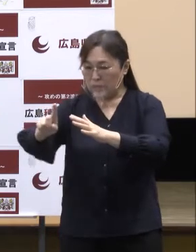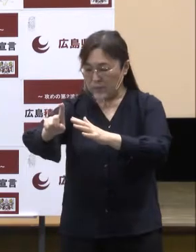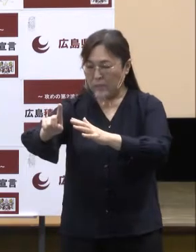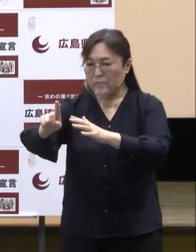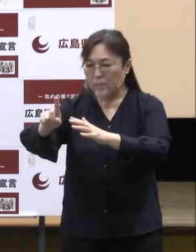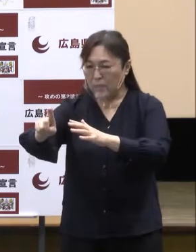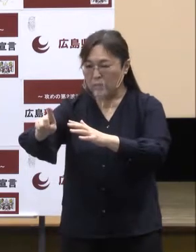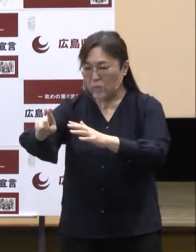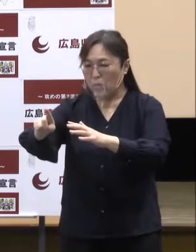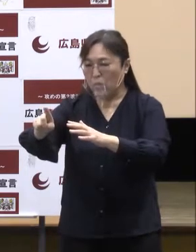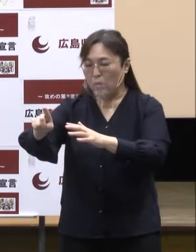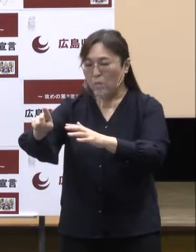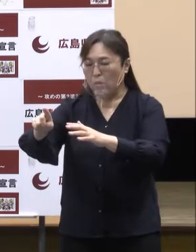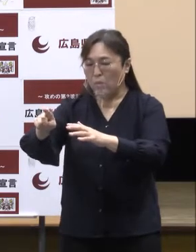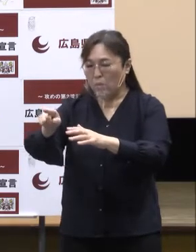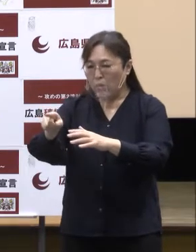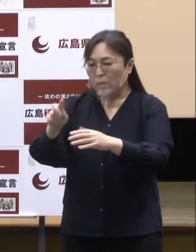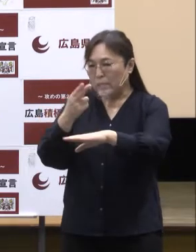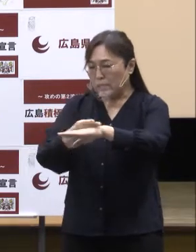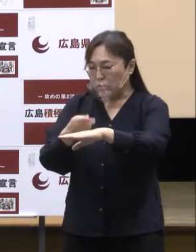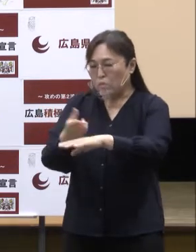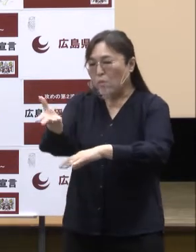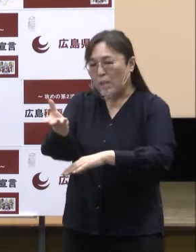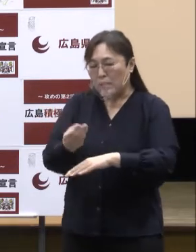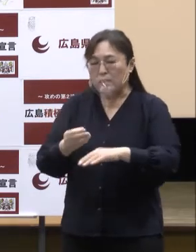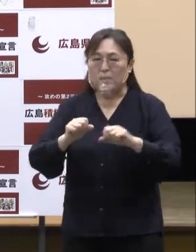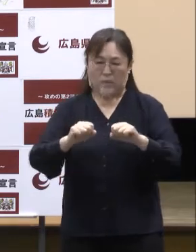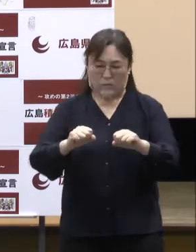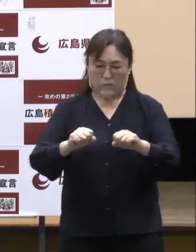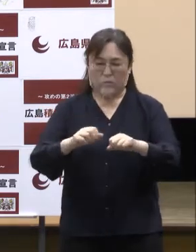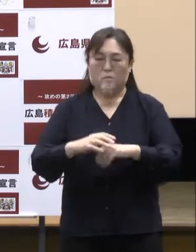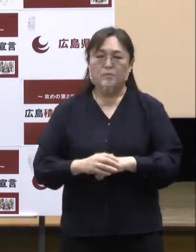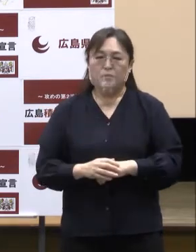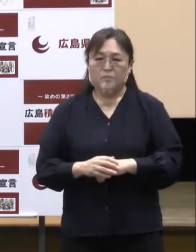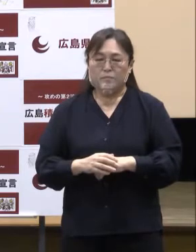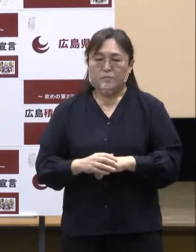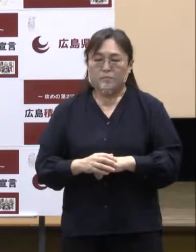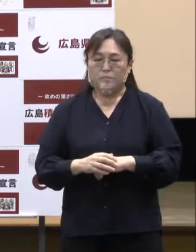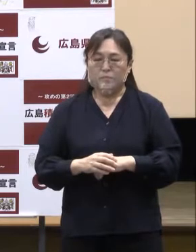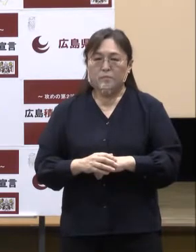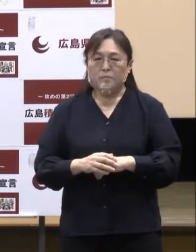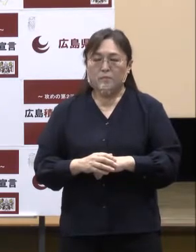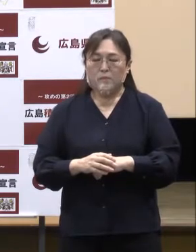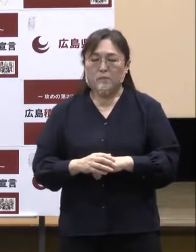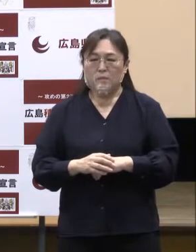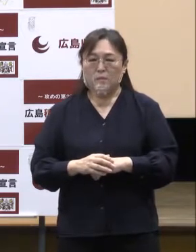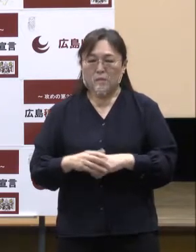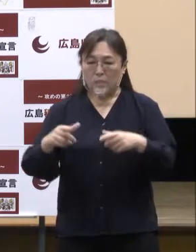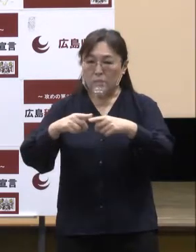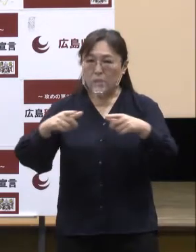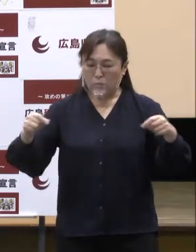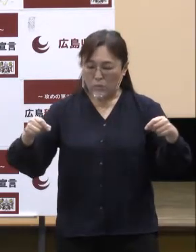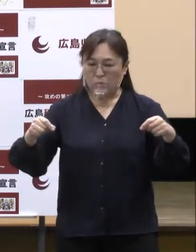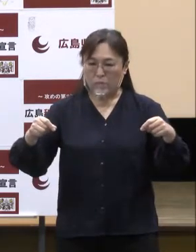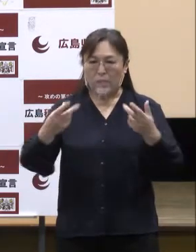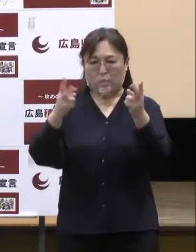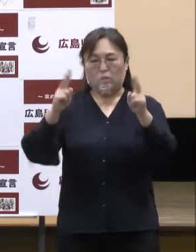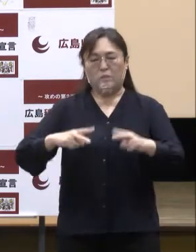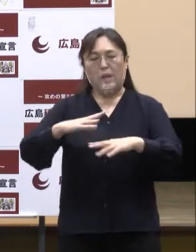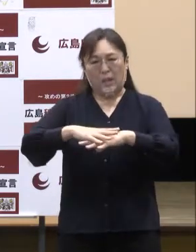ので、ウェブ上の行政窓口における出し置き機能の実装は全国初にな